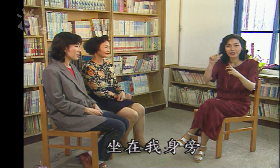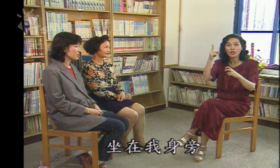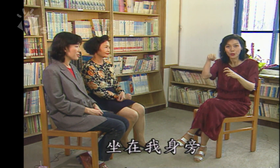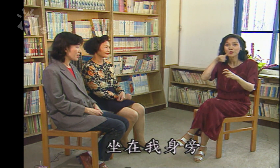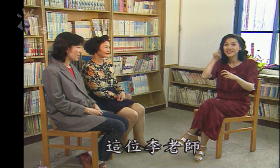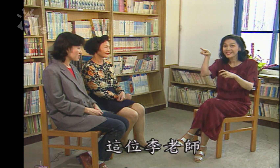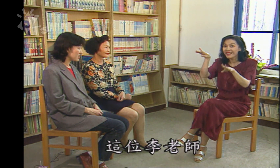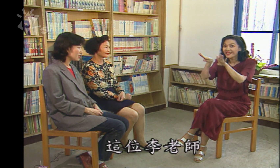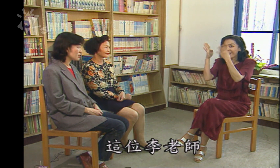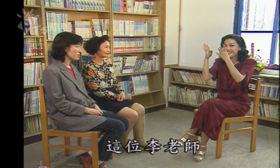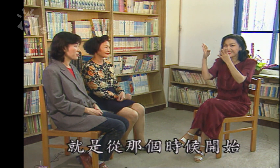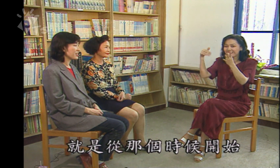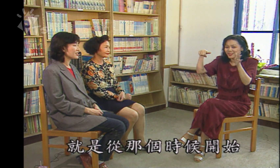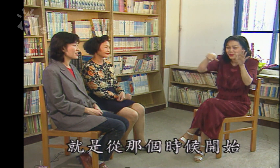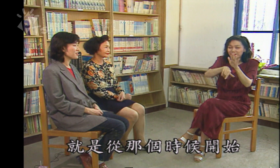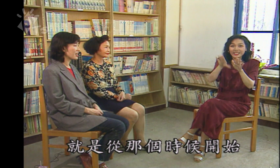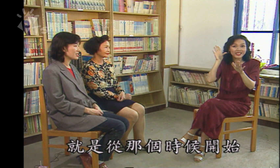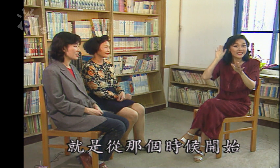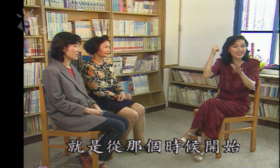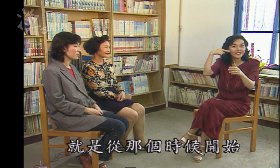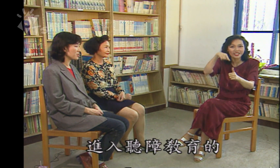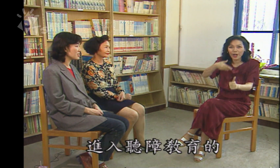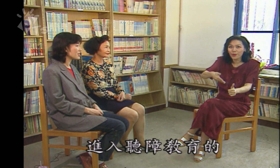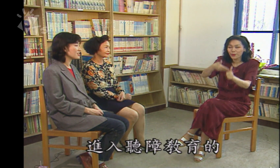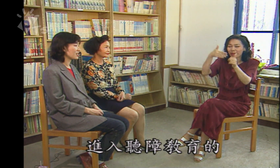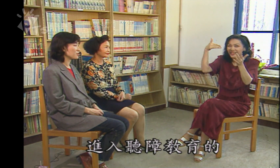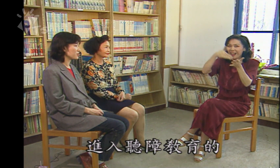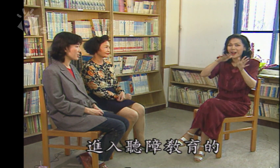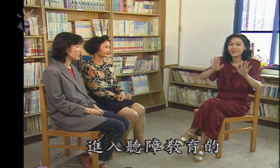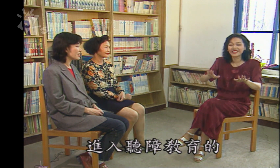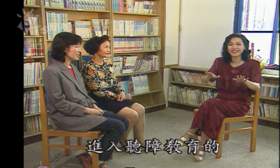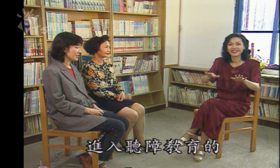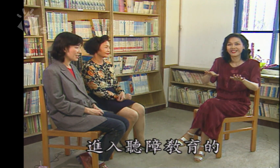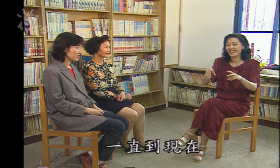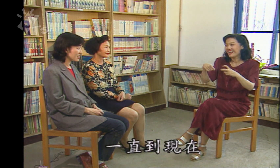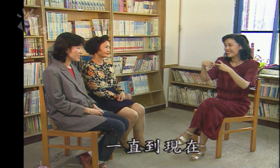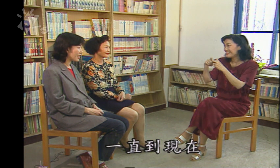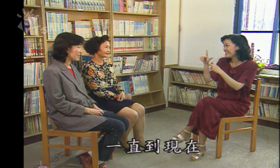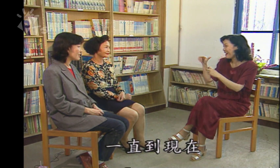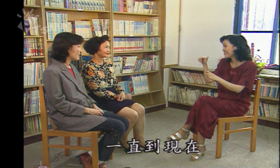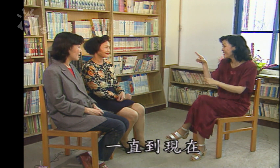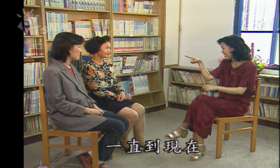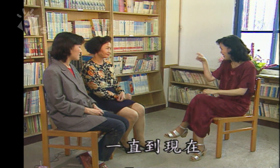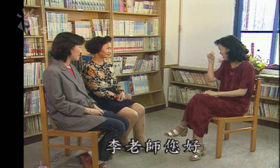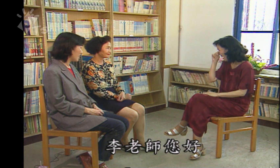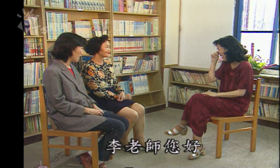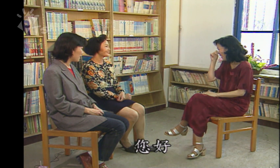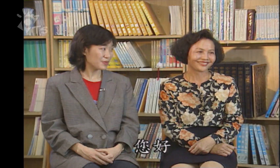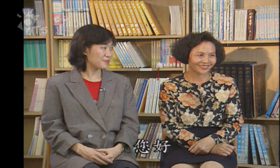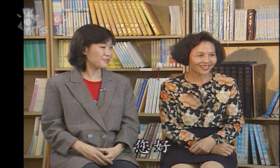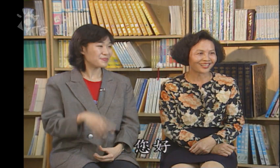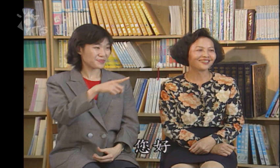这位李老师，就从那个时候开始进入听障教育的，一直到现在。李老师你好。 你好